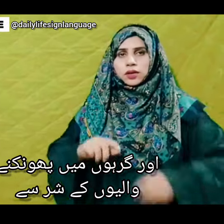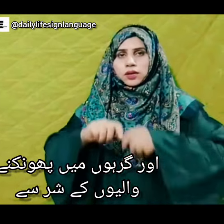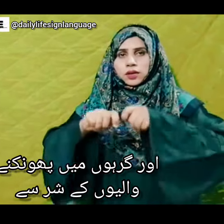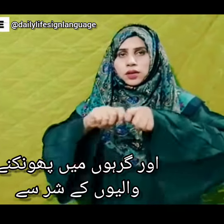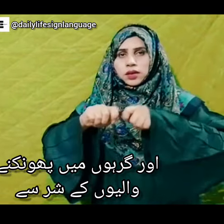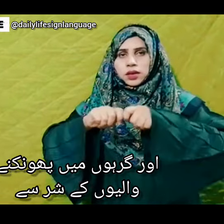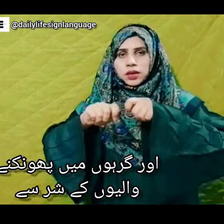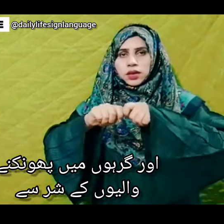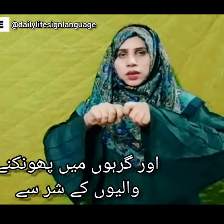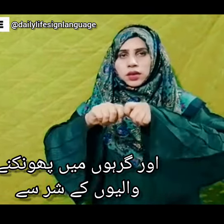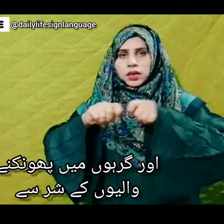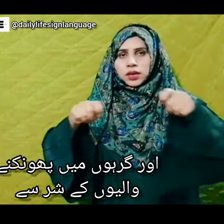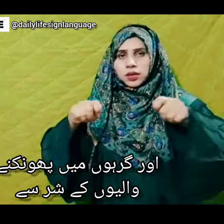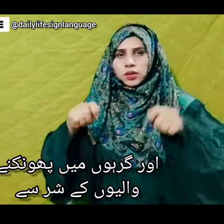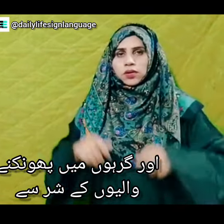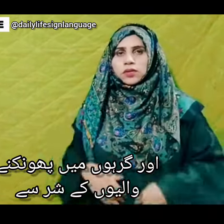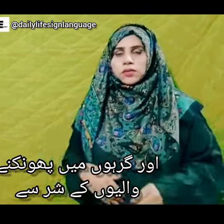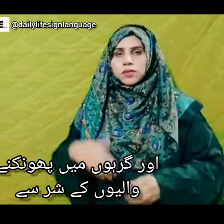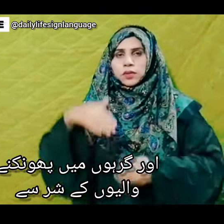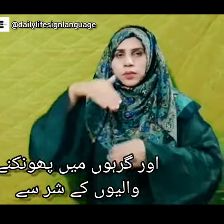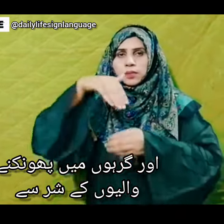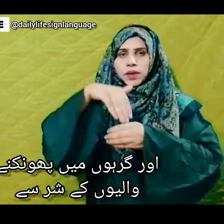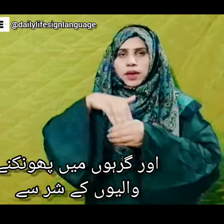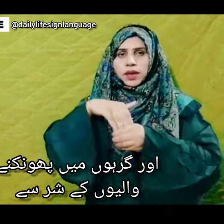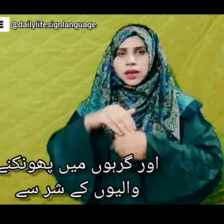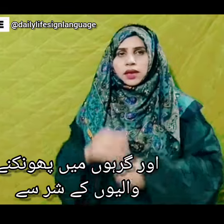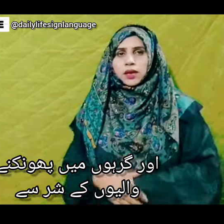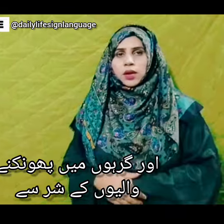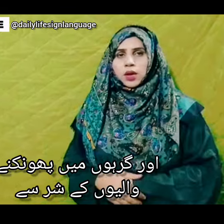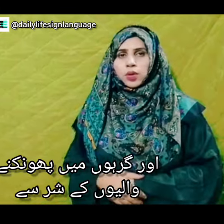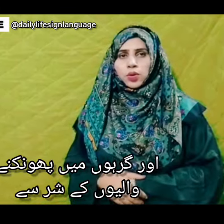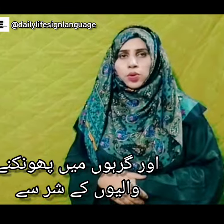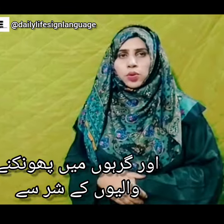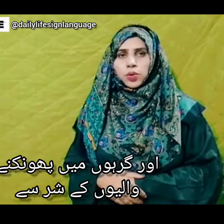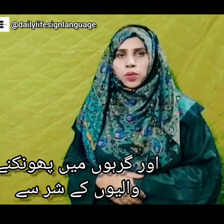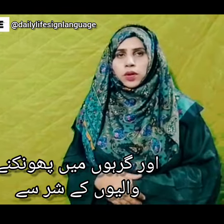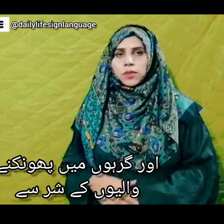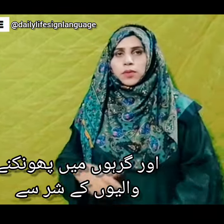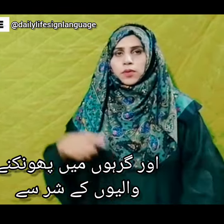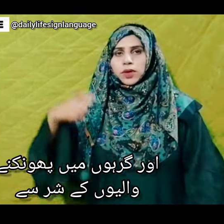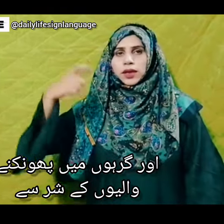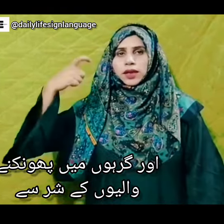اور گرہوں میں پھونکنے والیوں